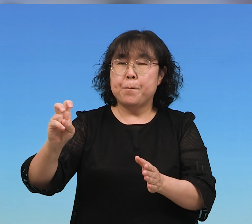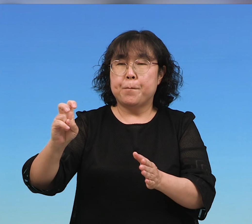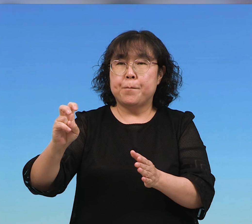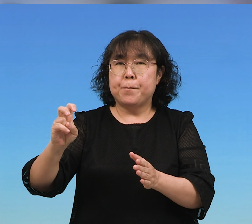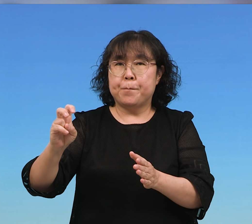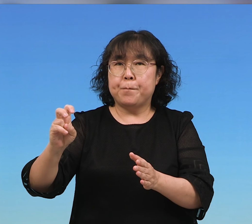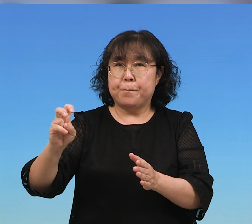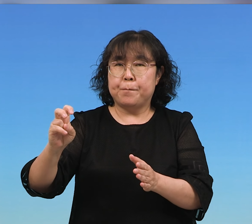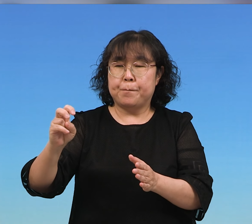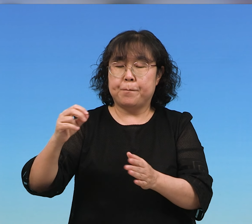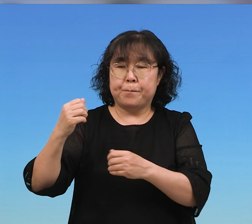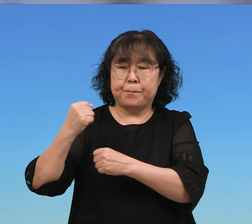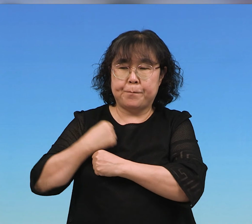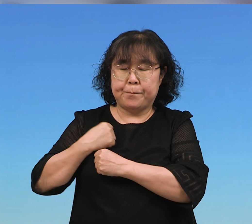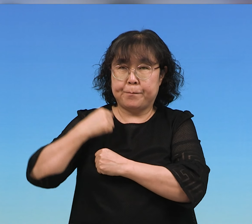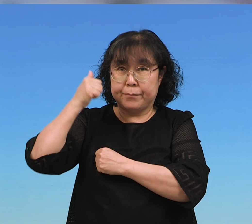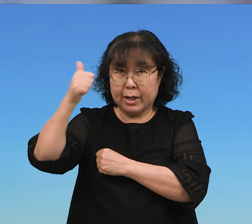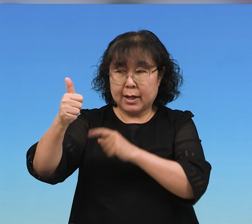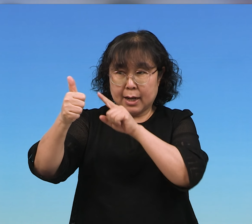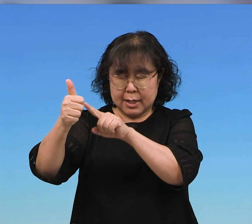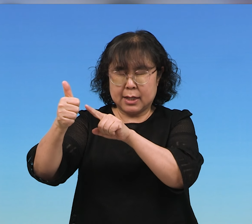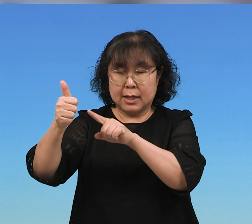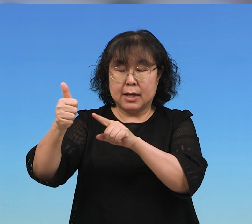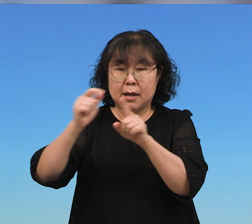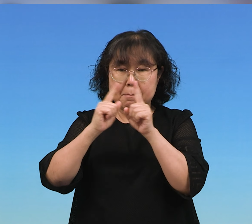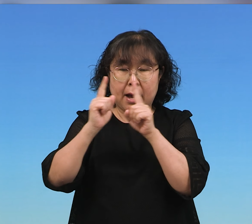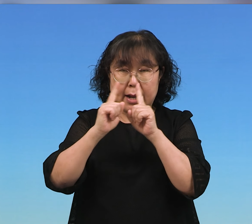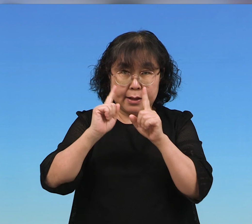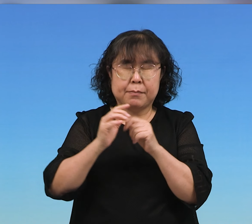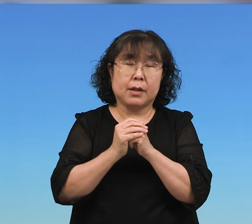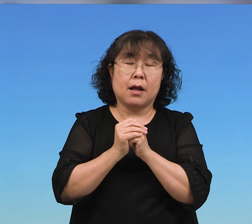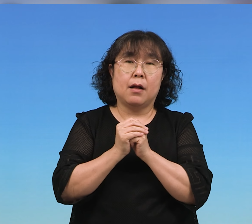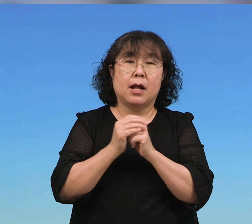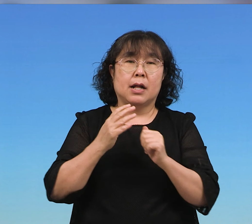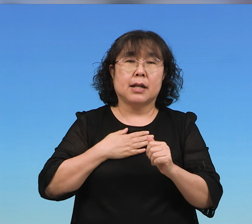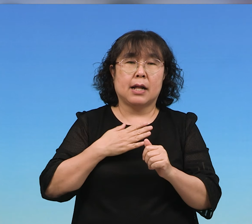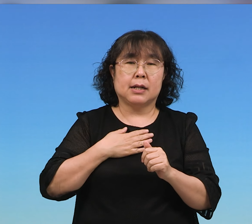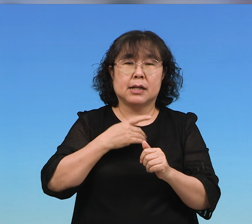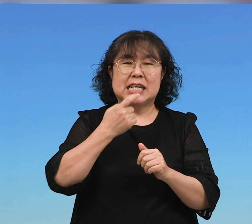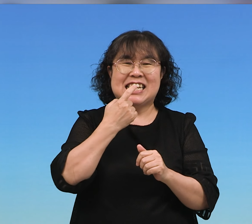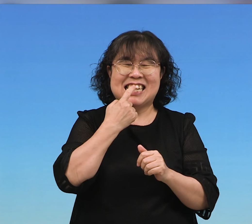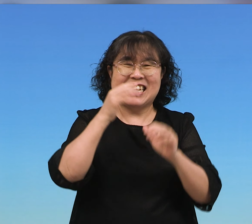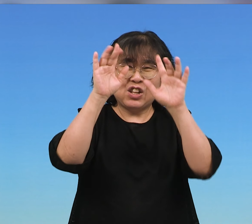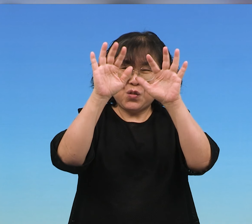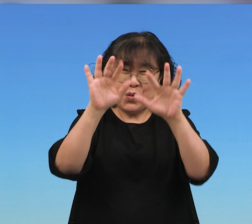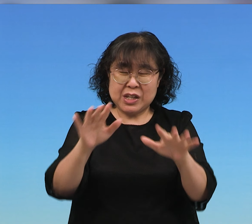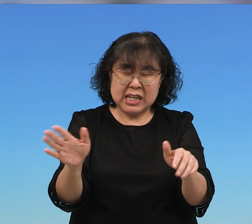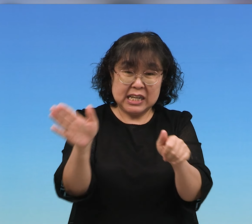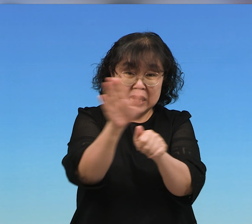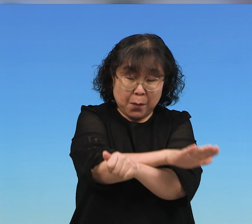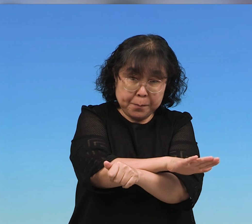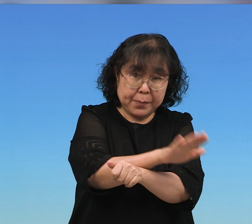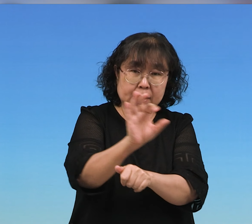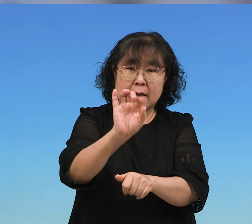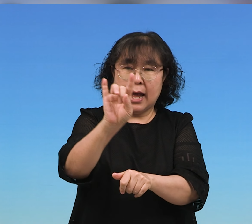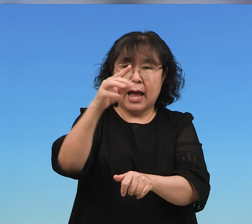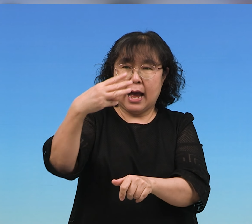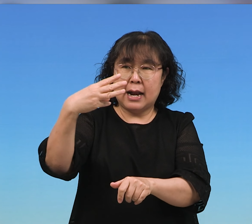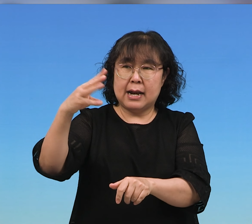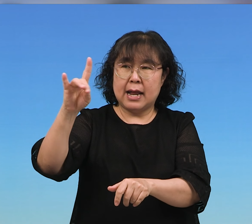했던 연설을 저는 주목을 합니다. 이렇게 그 설득을 했답니다. 저는 눈 덮인 알래스카를